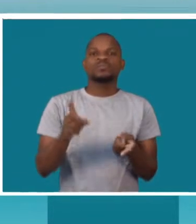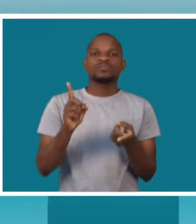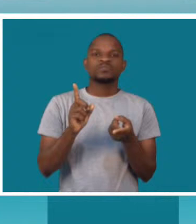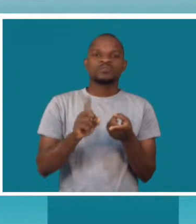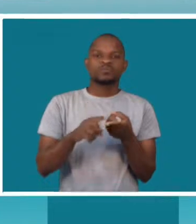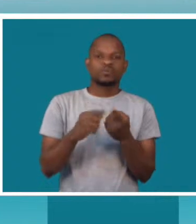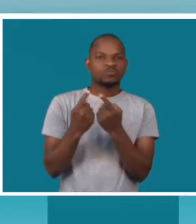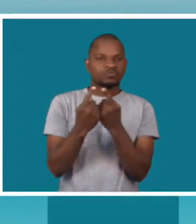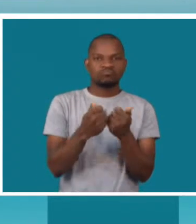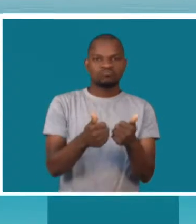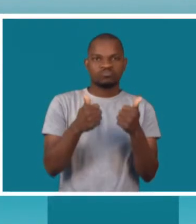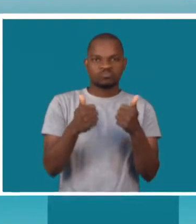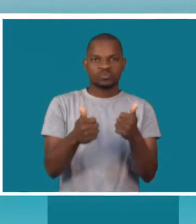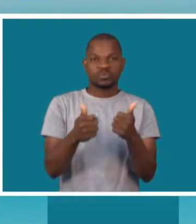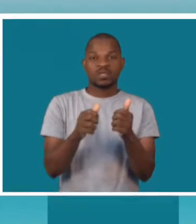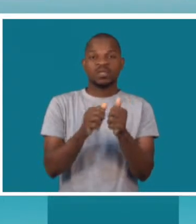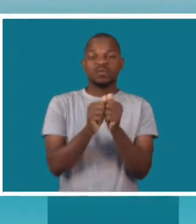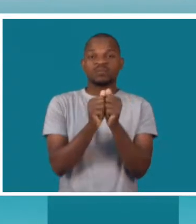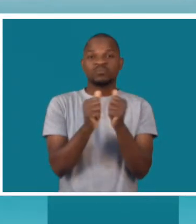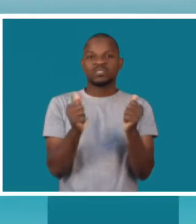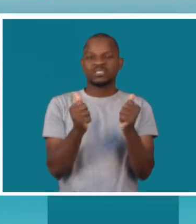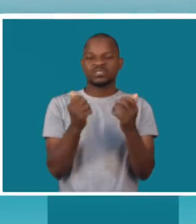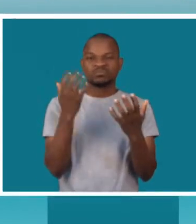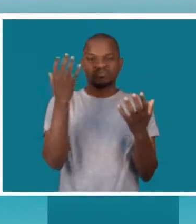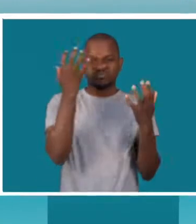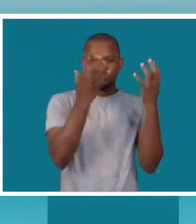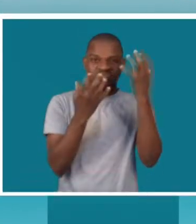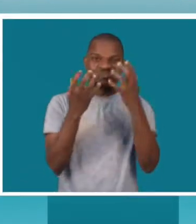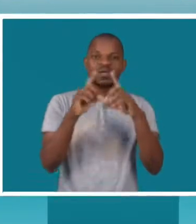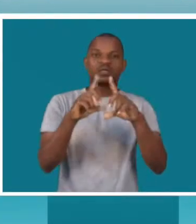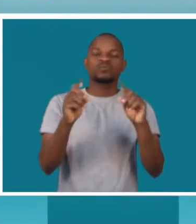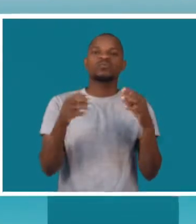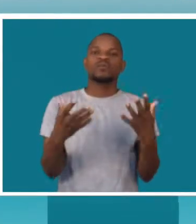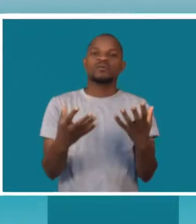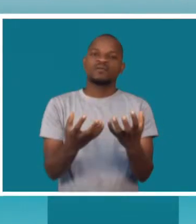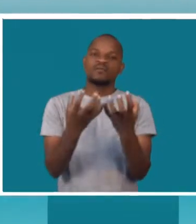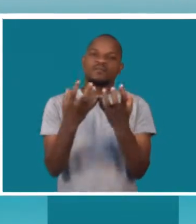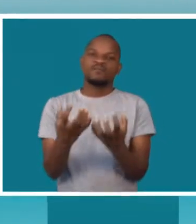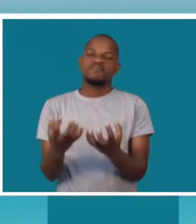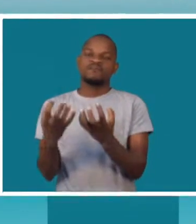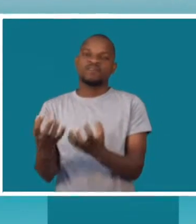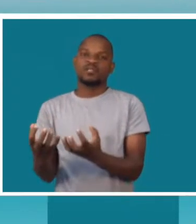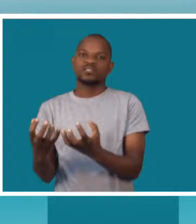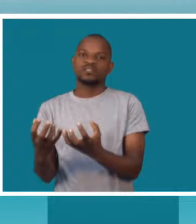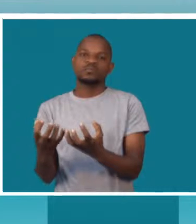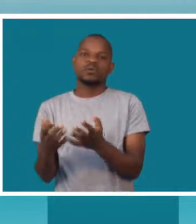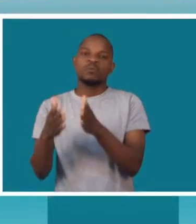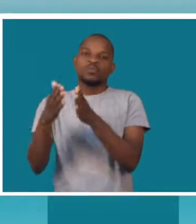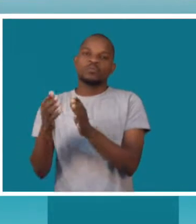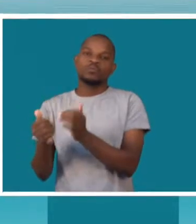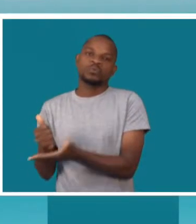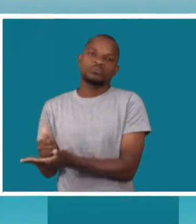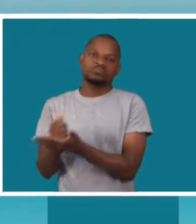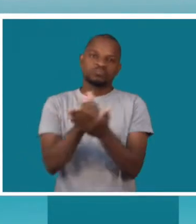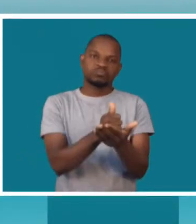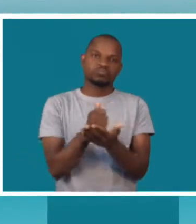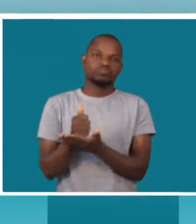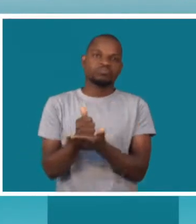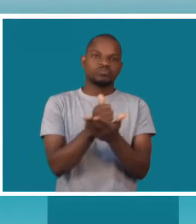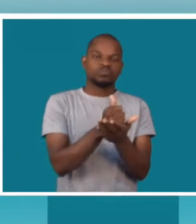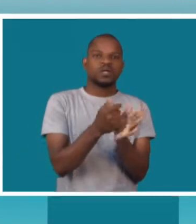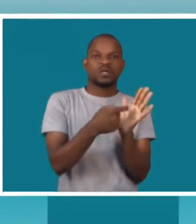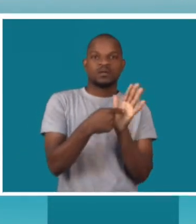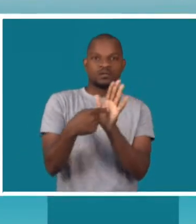Acá estão sendo boas, mas o acaba atrapalhando é a falta de pelo menos um acompanhante para ajudar na